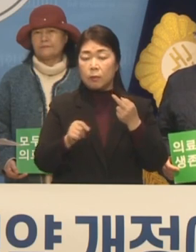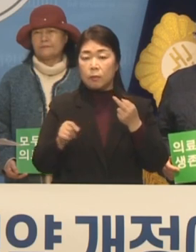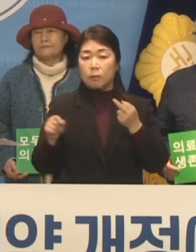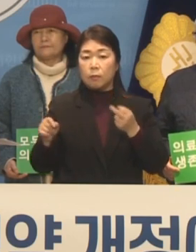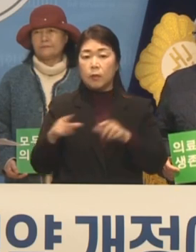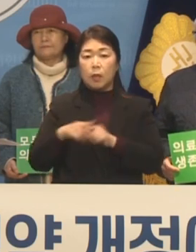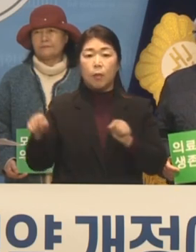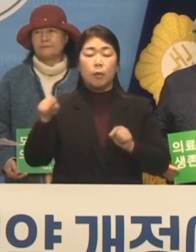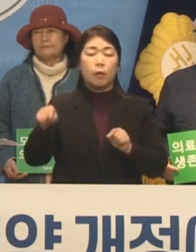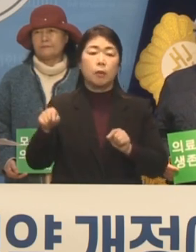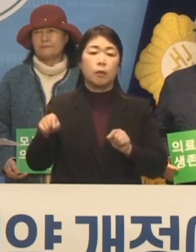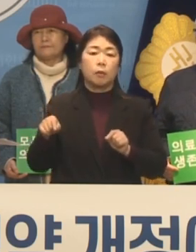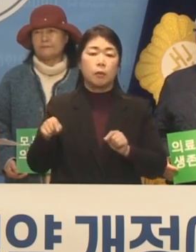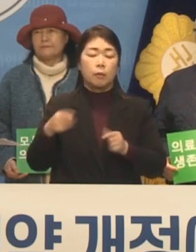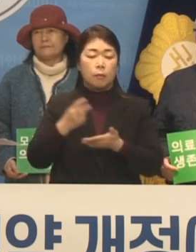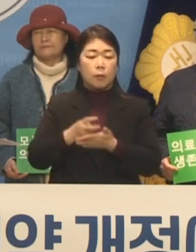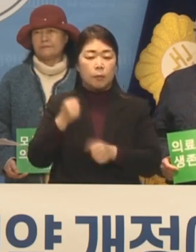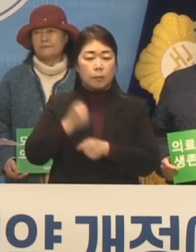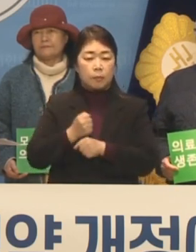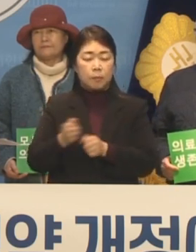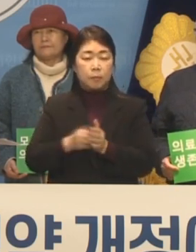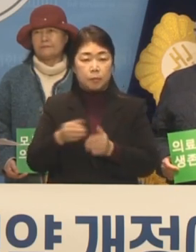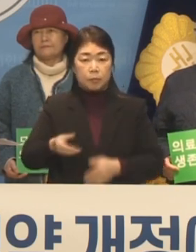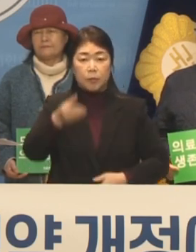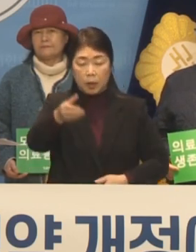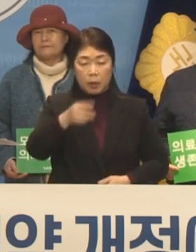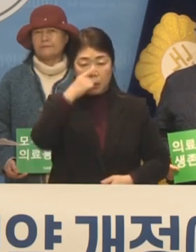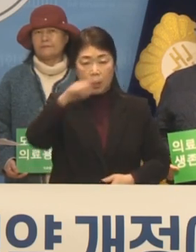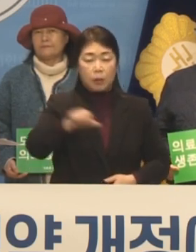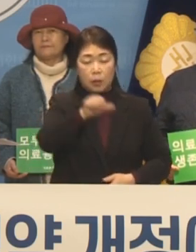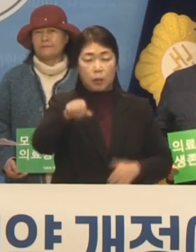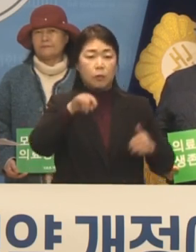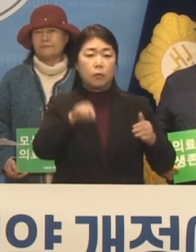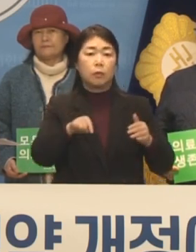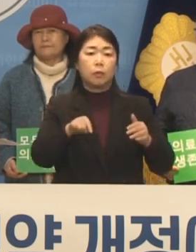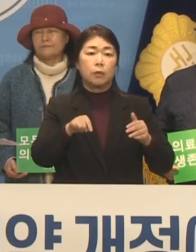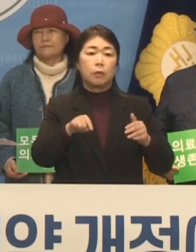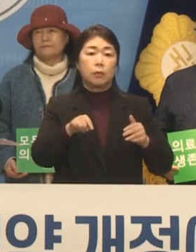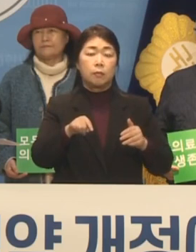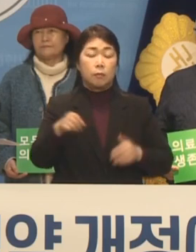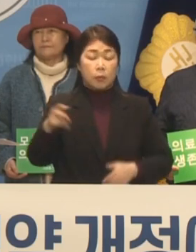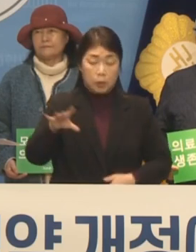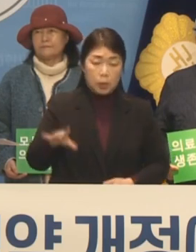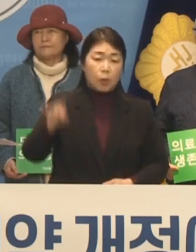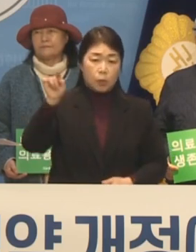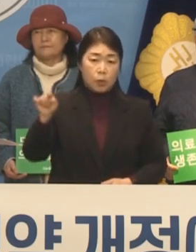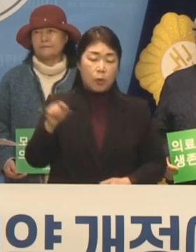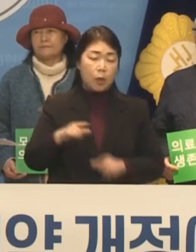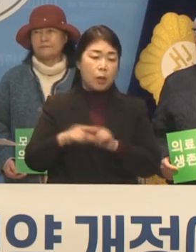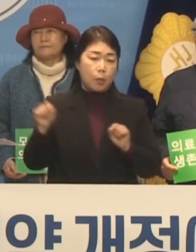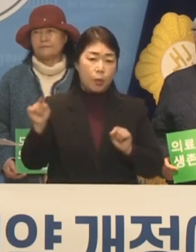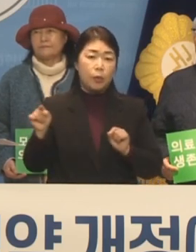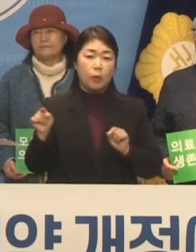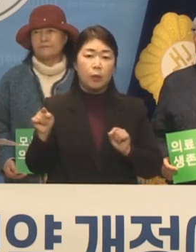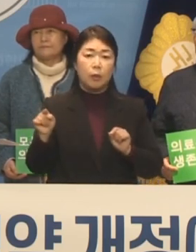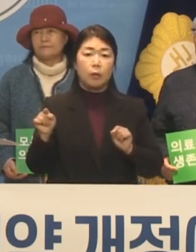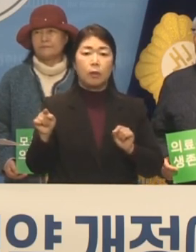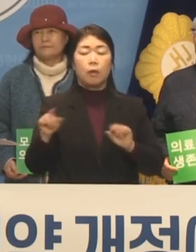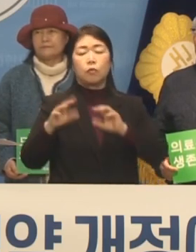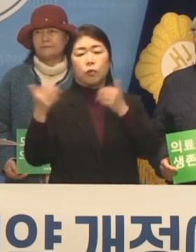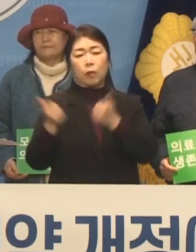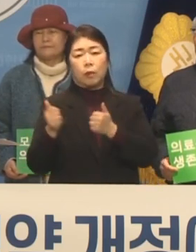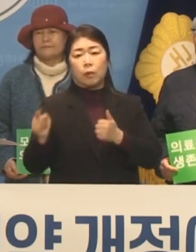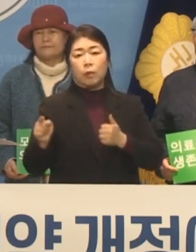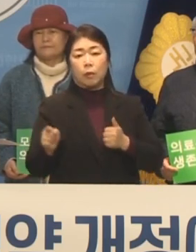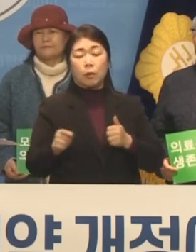후생노동성의 내각 발의로 인해 아시아 국가에서 또 처음으로 일본